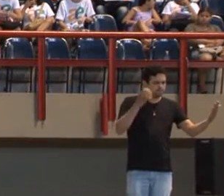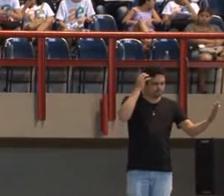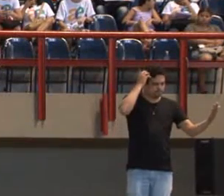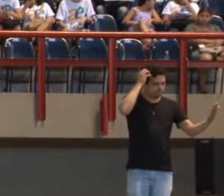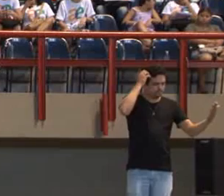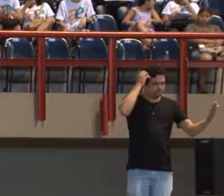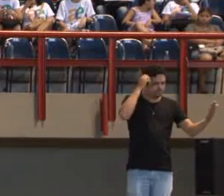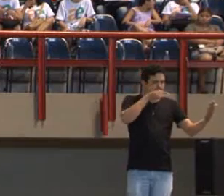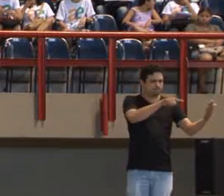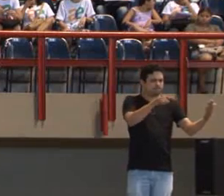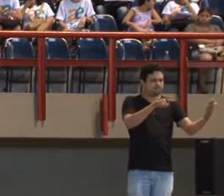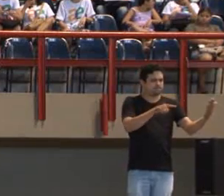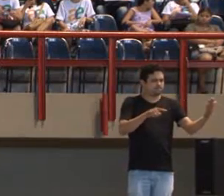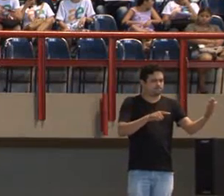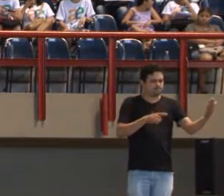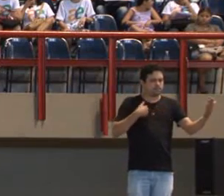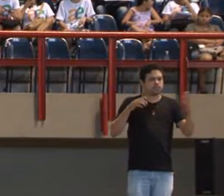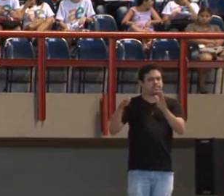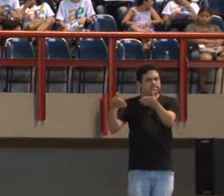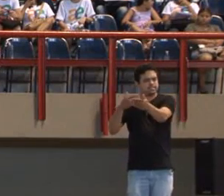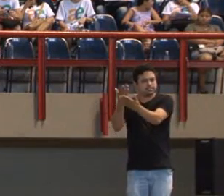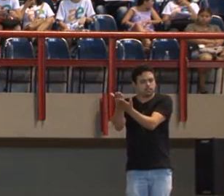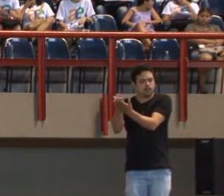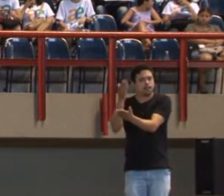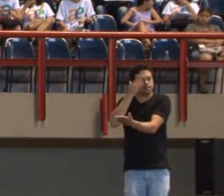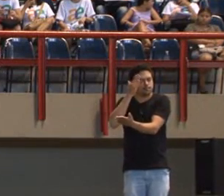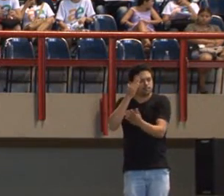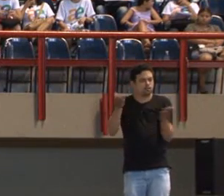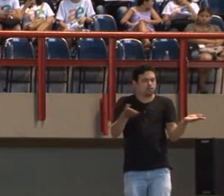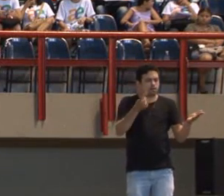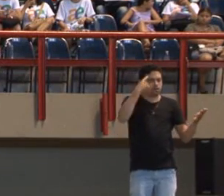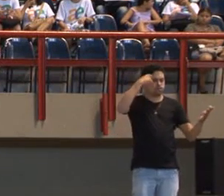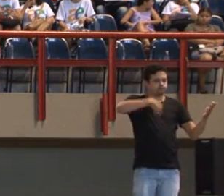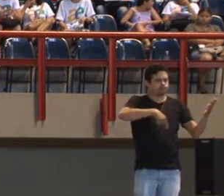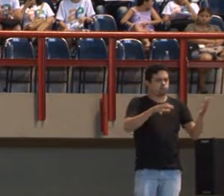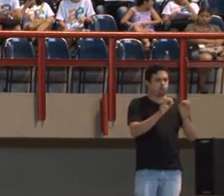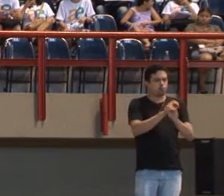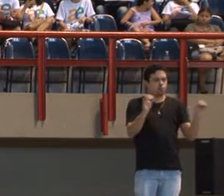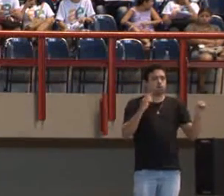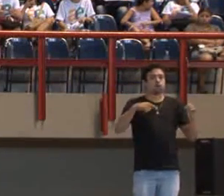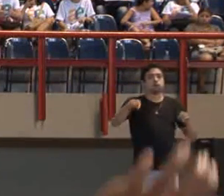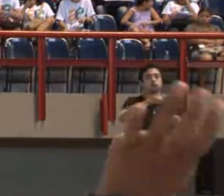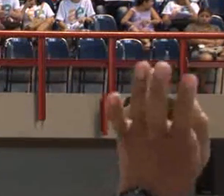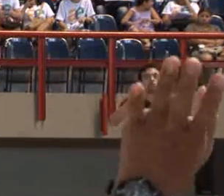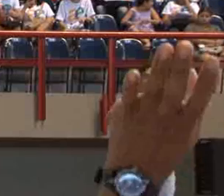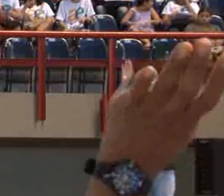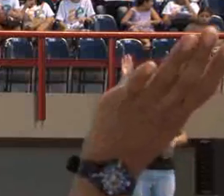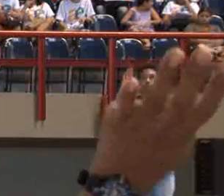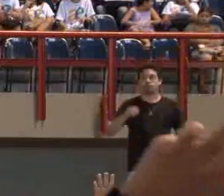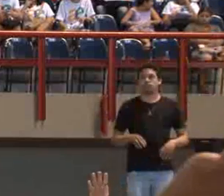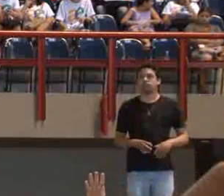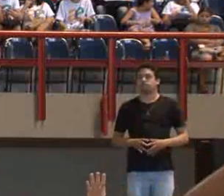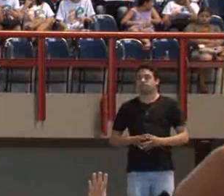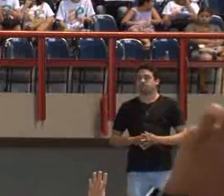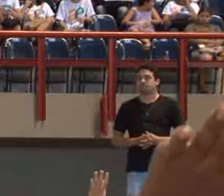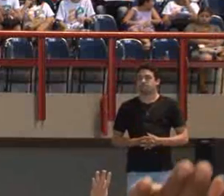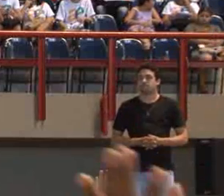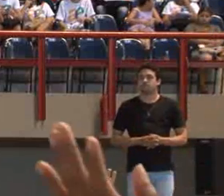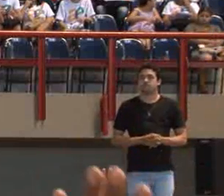e disse: caraca, na sala eu tinha entendido tudo, agora eu não estou sabendo mais nada. Quem já passou por isso?